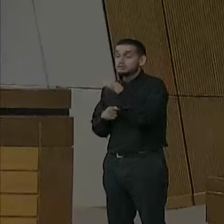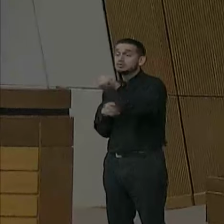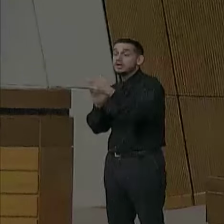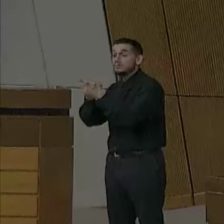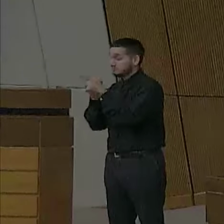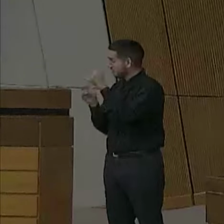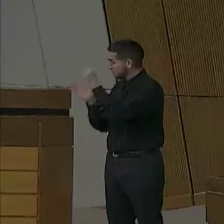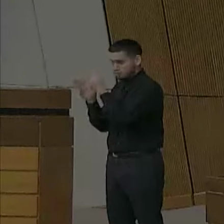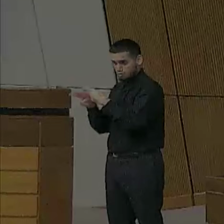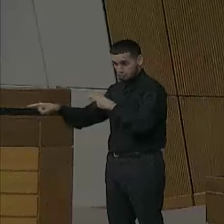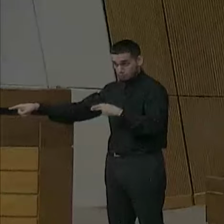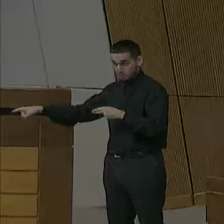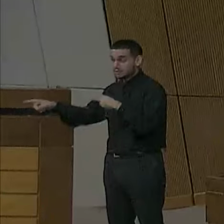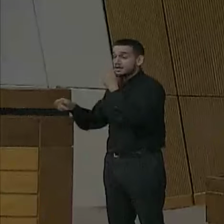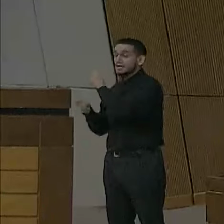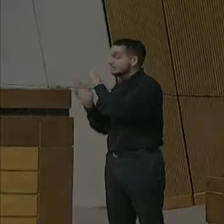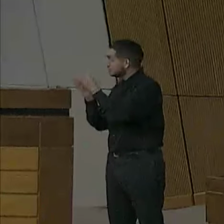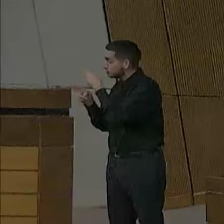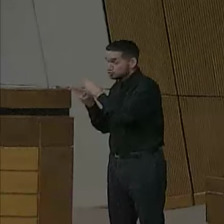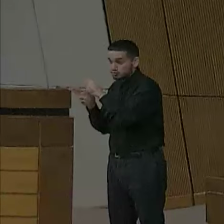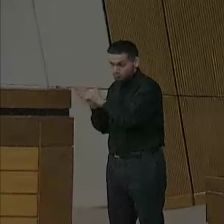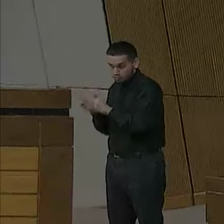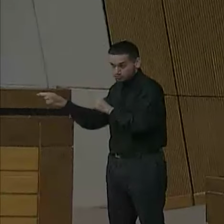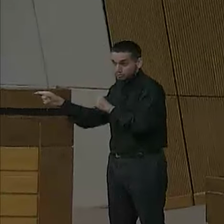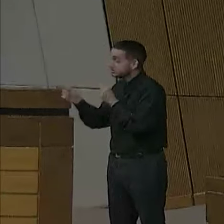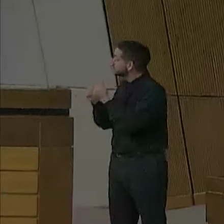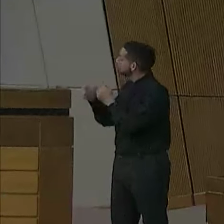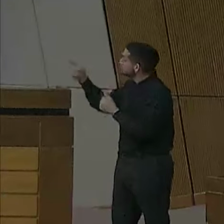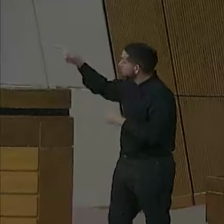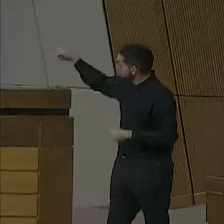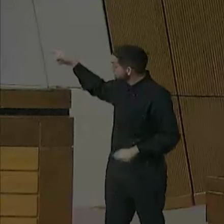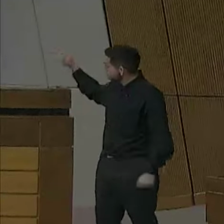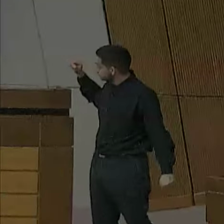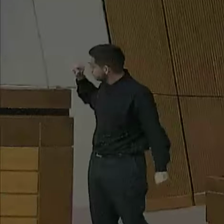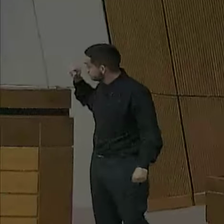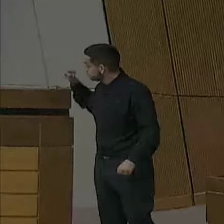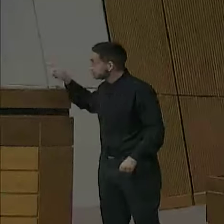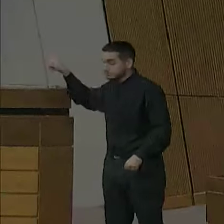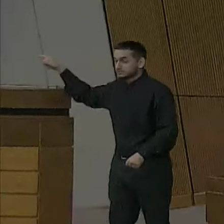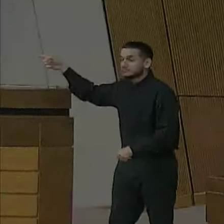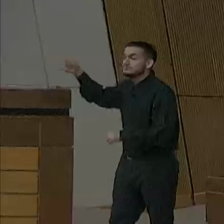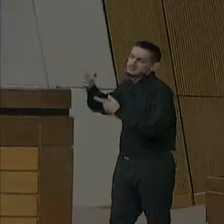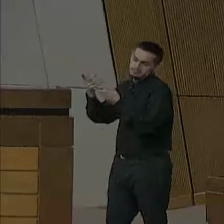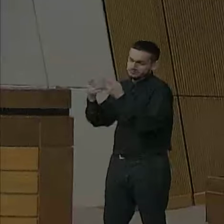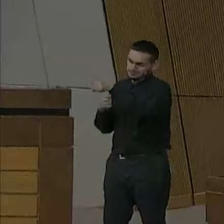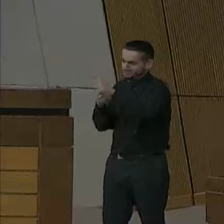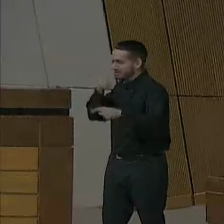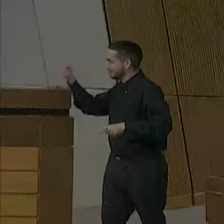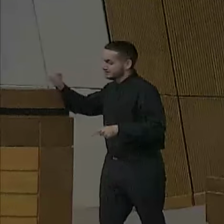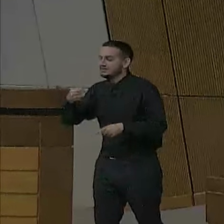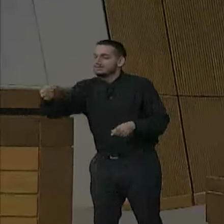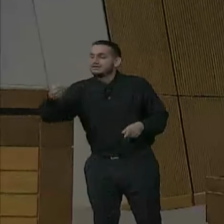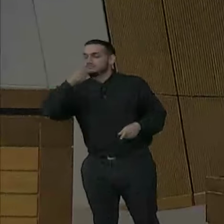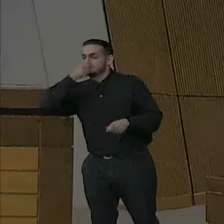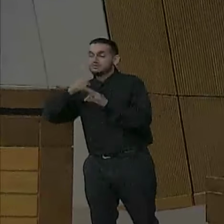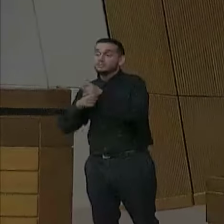aquellos que se anotaron. Voy a ir citando por nombre y mi compañera le va a estar acercando el micrófono de ser así, o